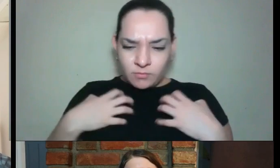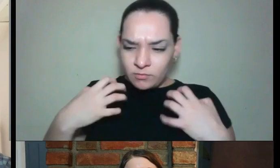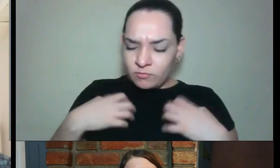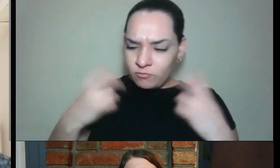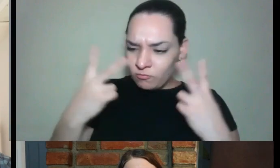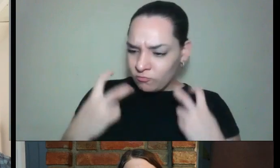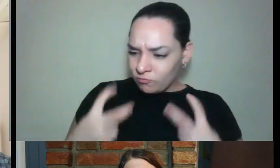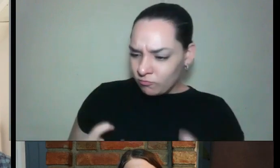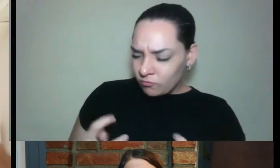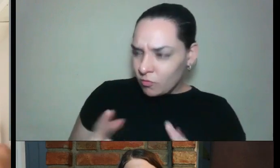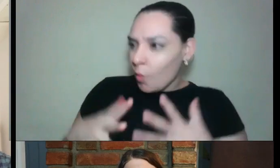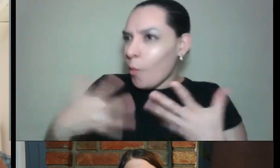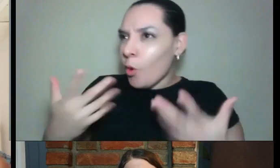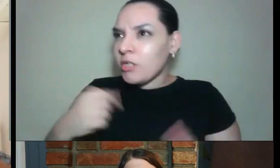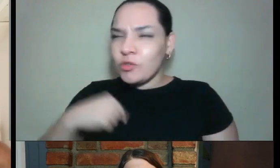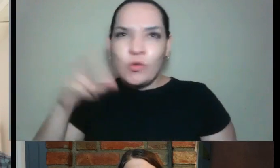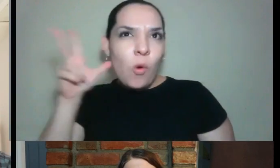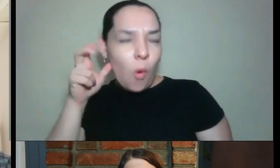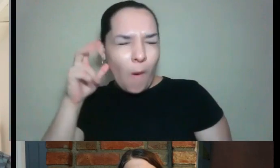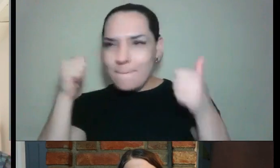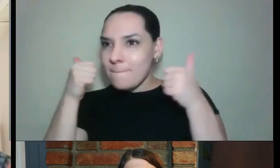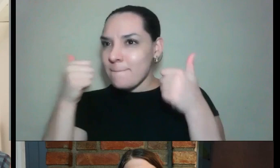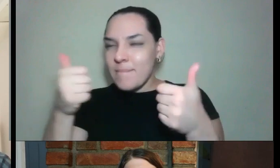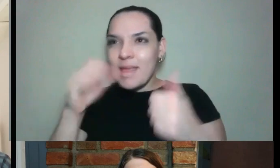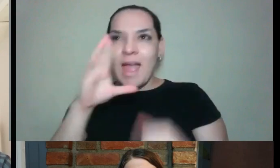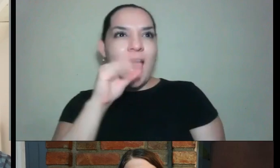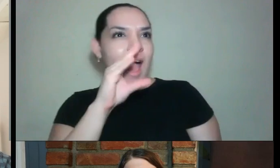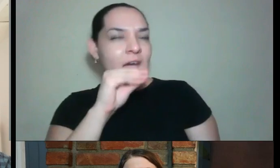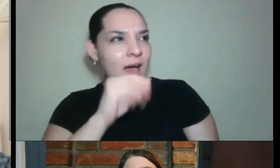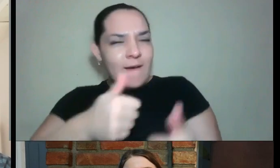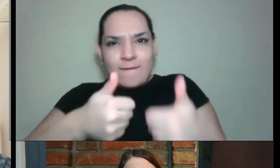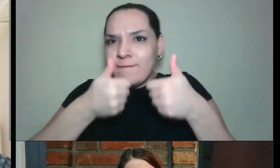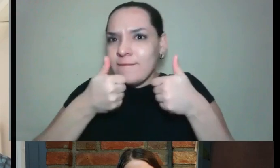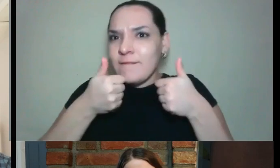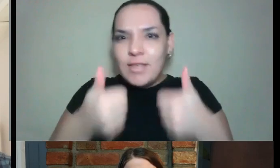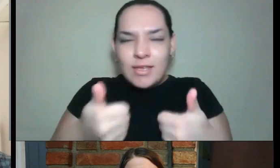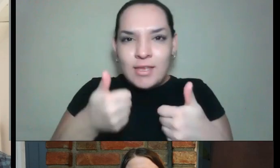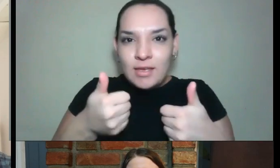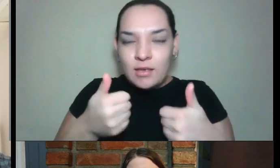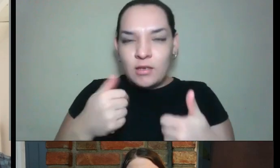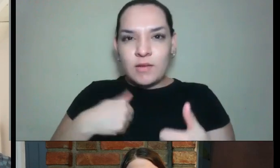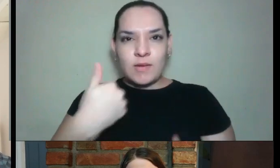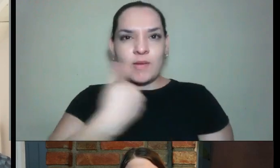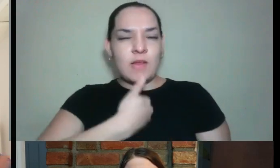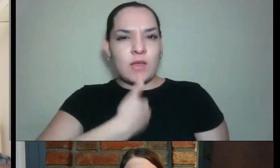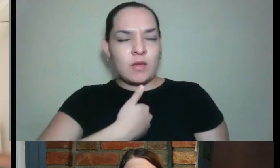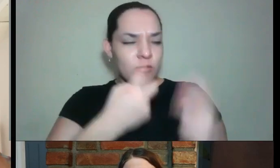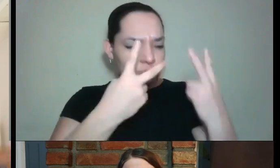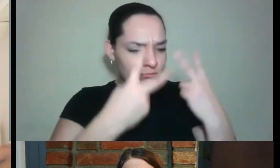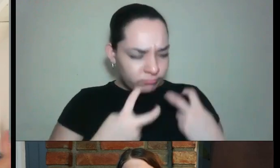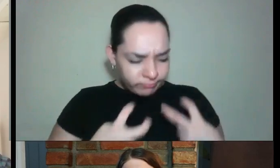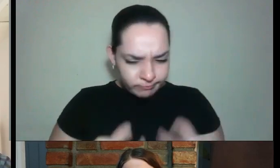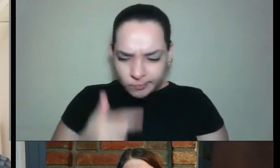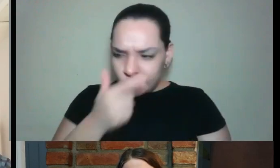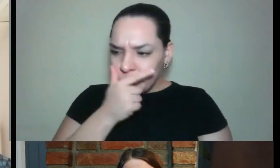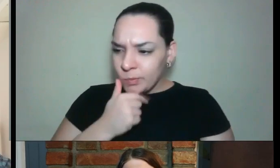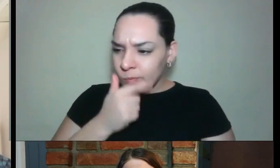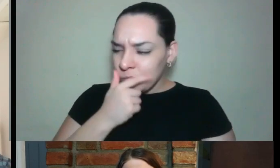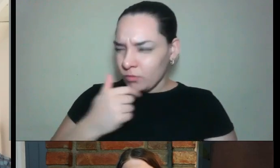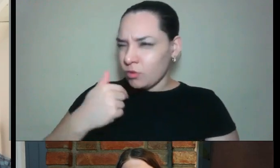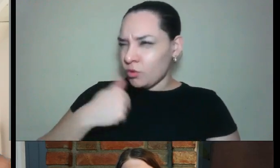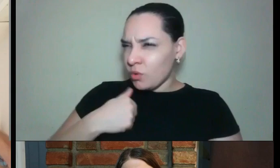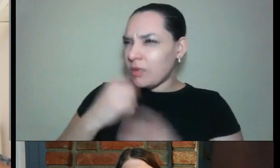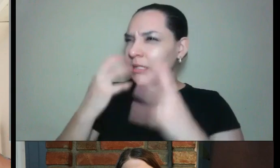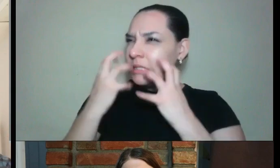mi vida. ¿Por qué escucho ahora tan bien? ¿Por qué hablo tan bien? Y muchas veces me he contado a mí